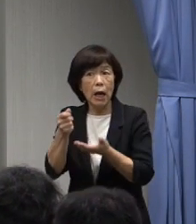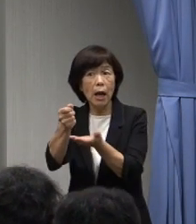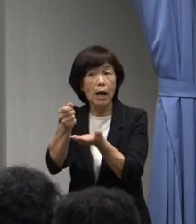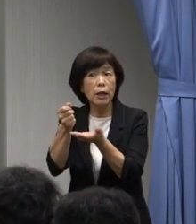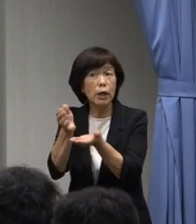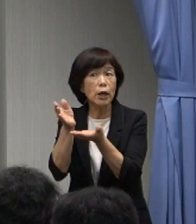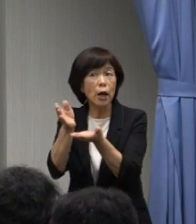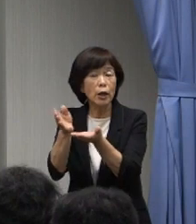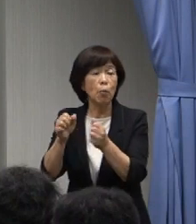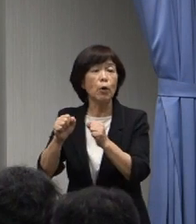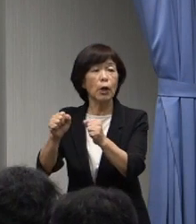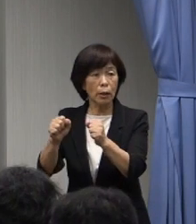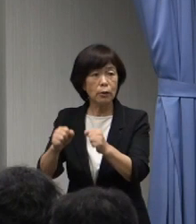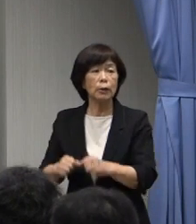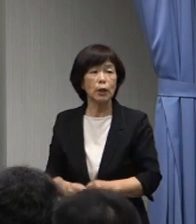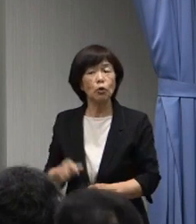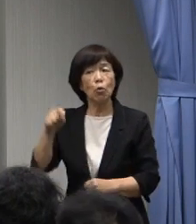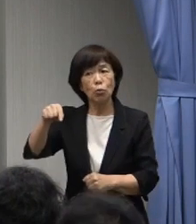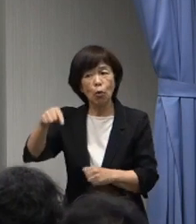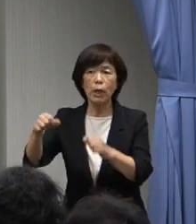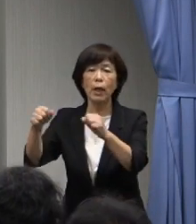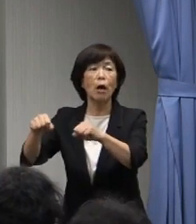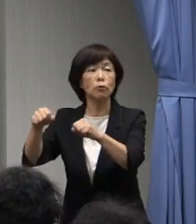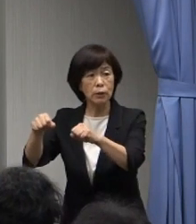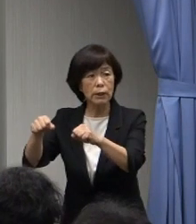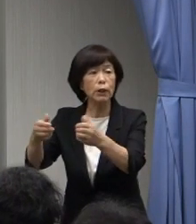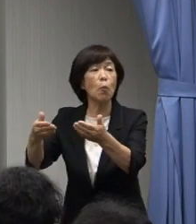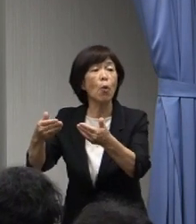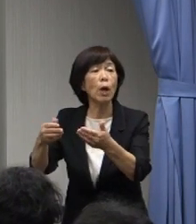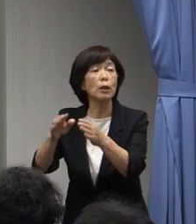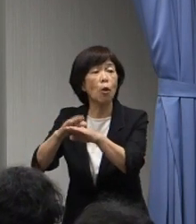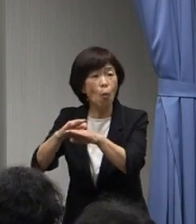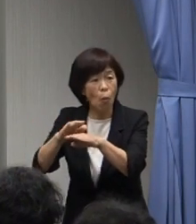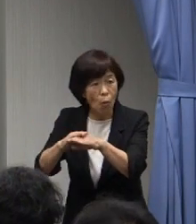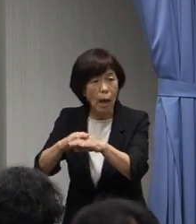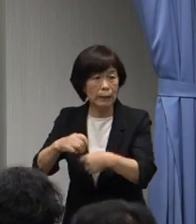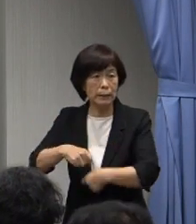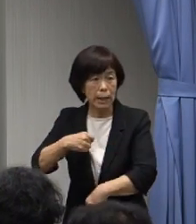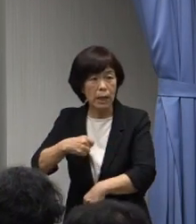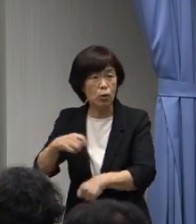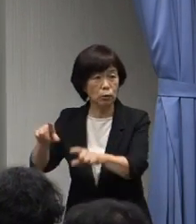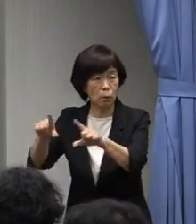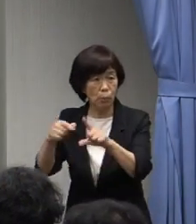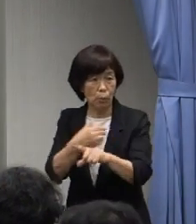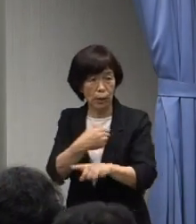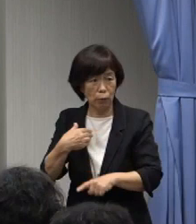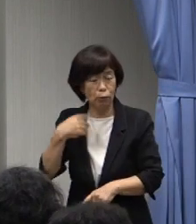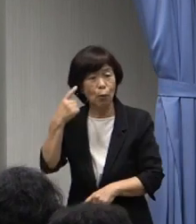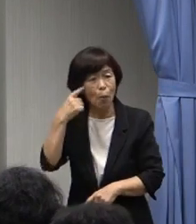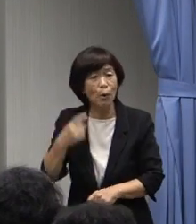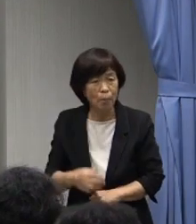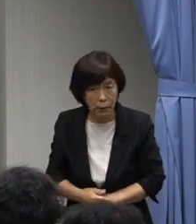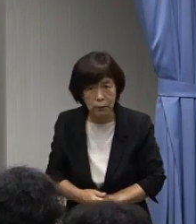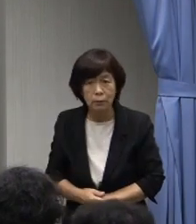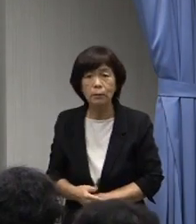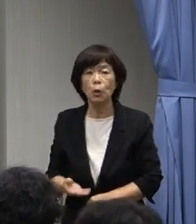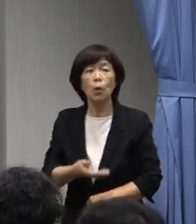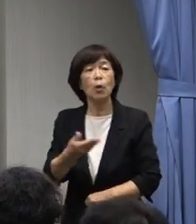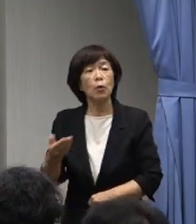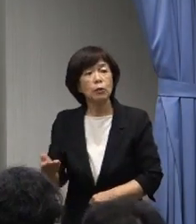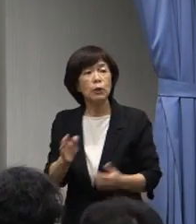、身近な話のやり取りはそこに確認してもらったのが正確かなと思います。 ありがとうございます。次ご質問